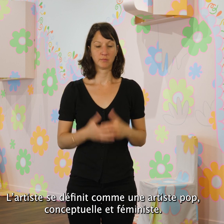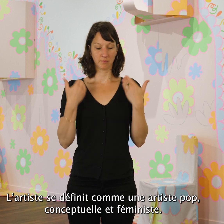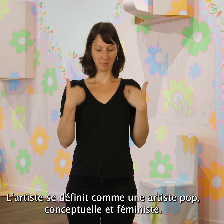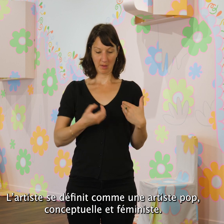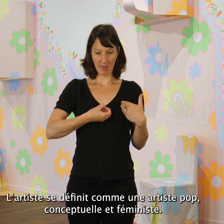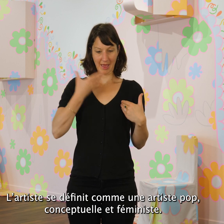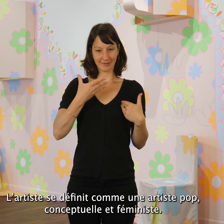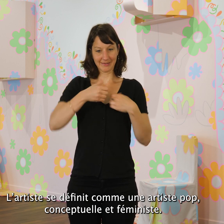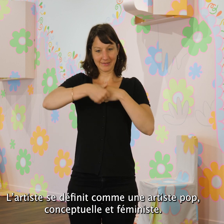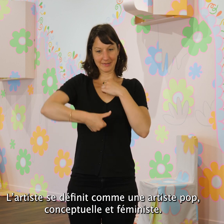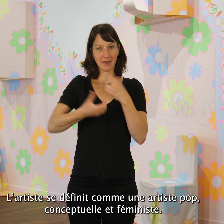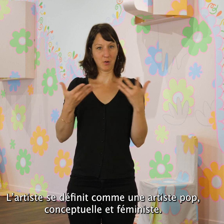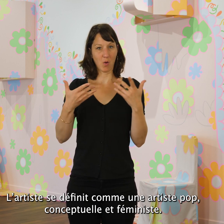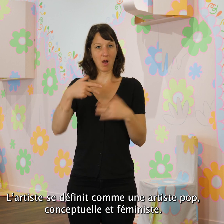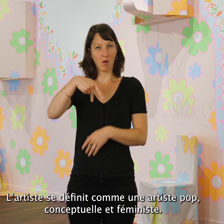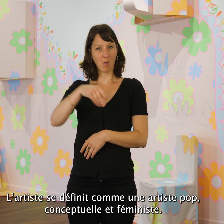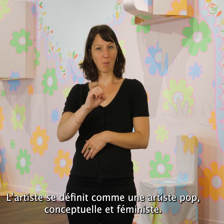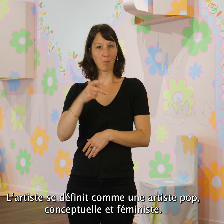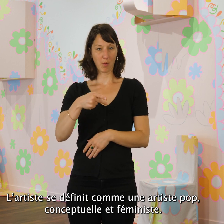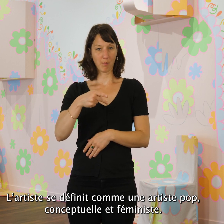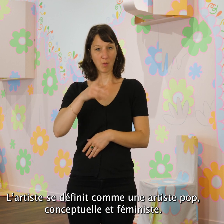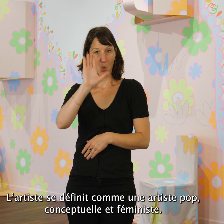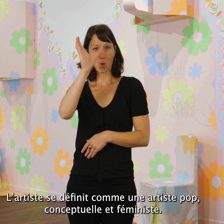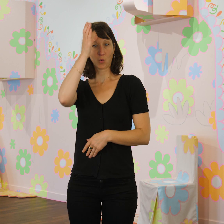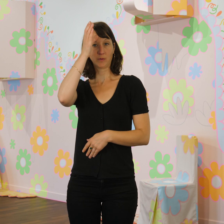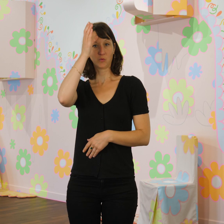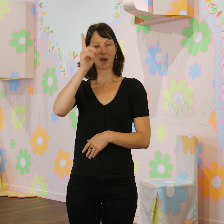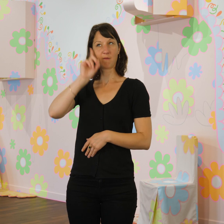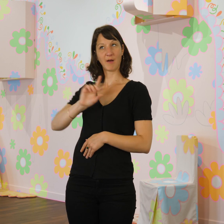artiste pop, conceptuelle et féministe.